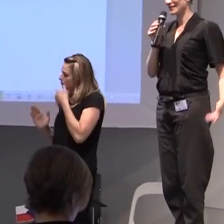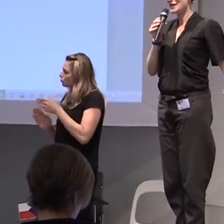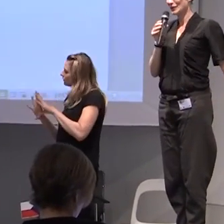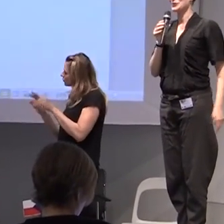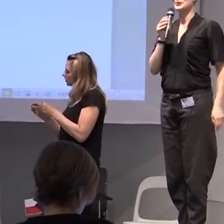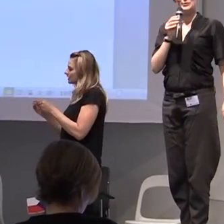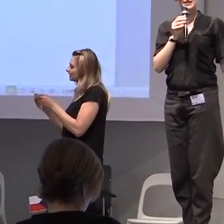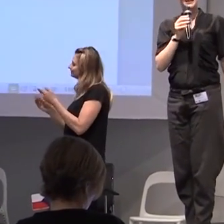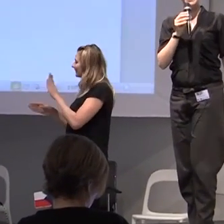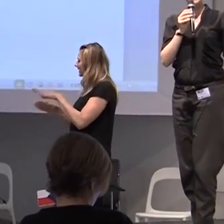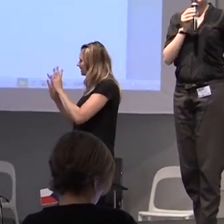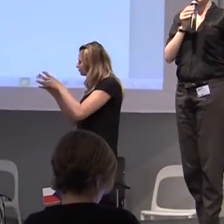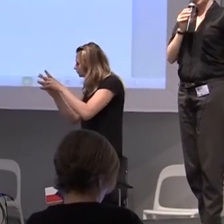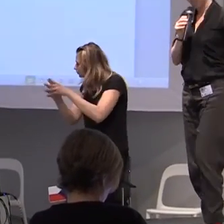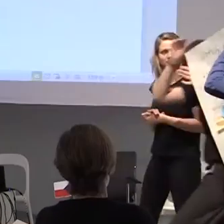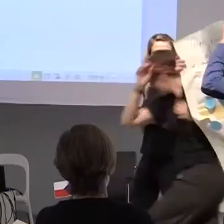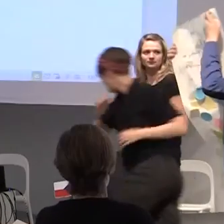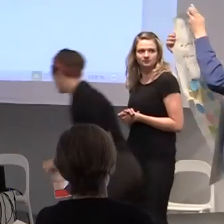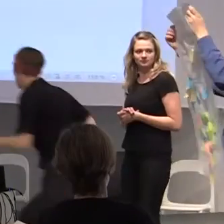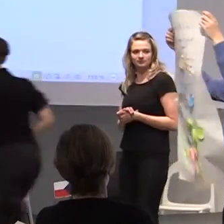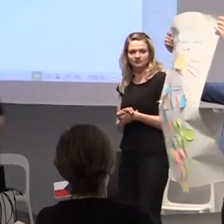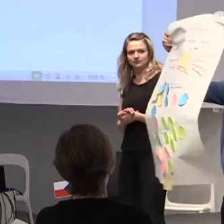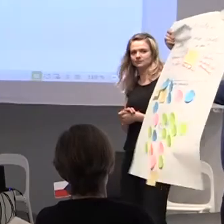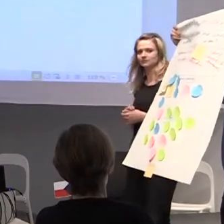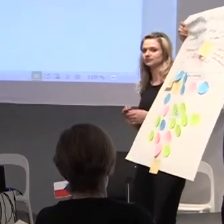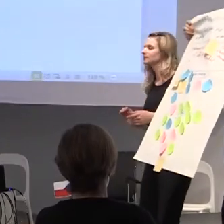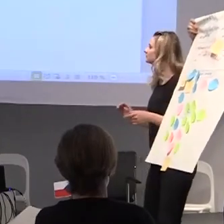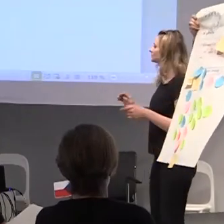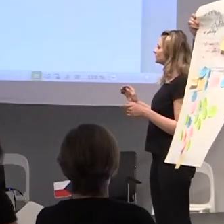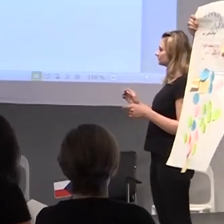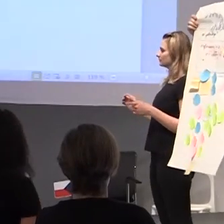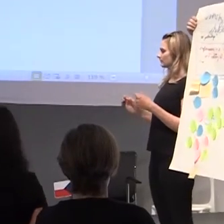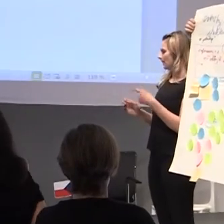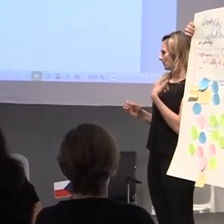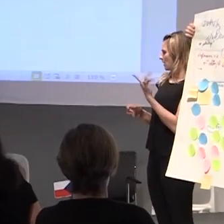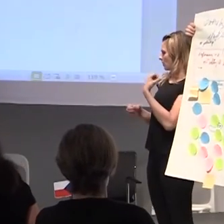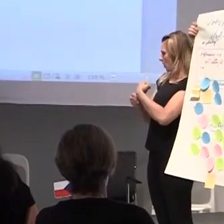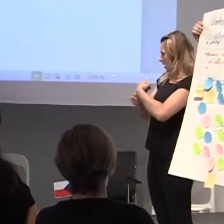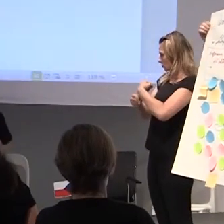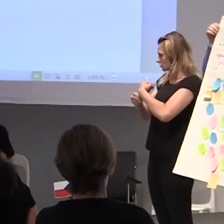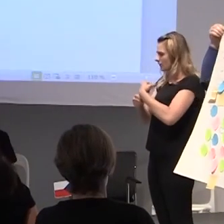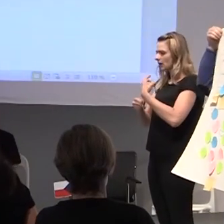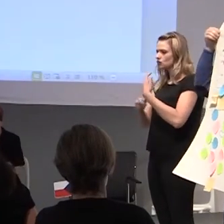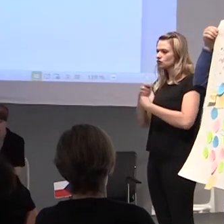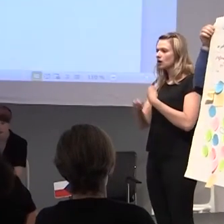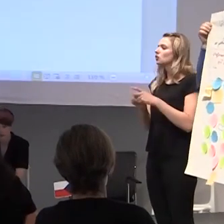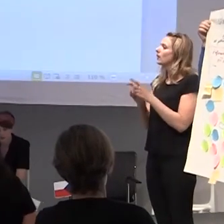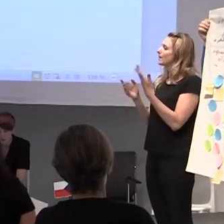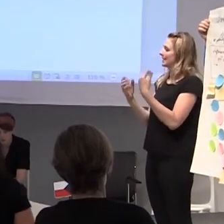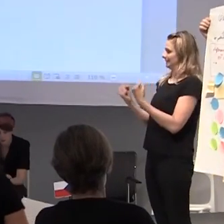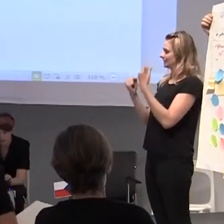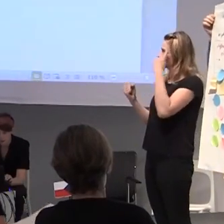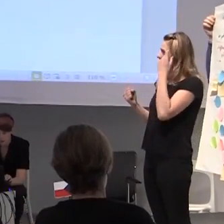něco zjímat, tak jsou k dispozici za asistenty. My jsme pracovali s zónami vlivu a